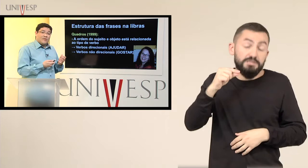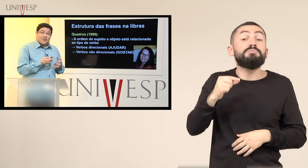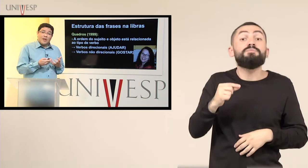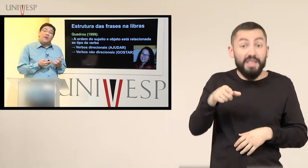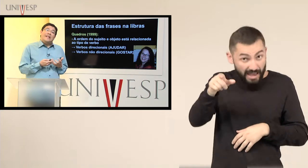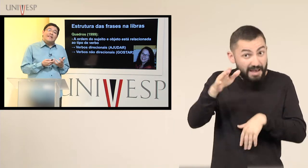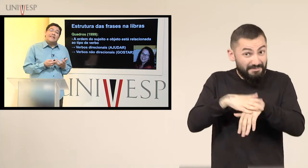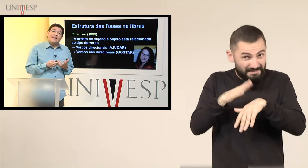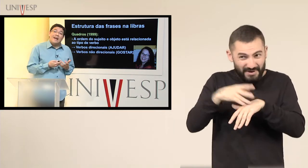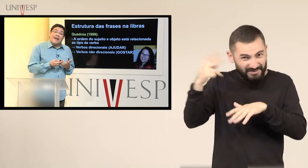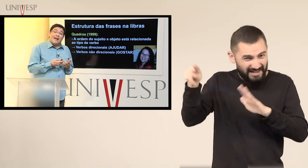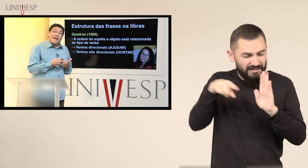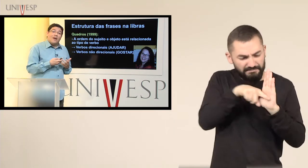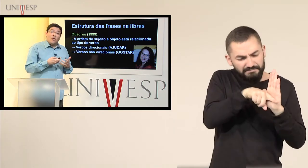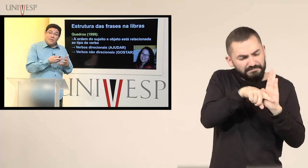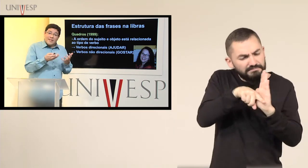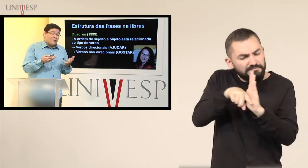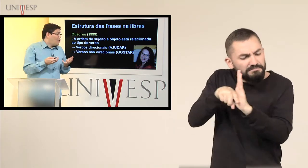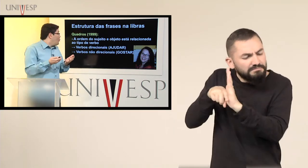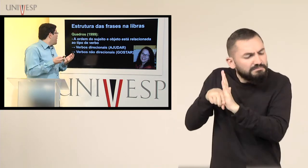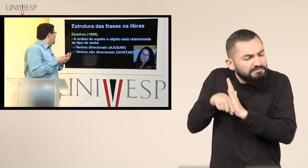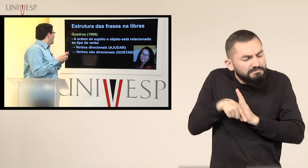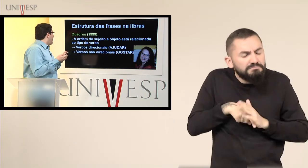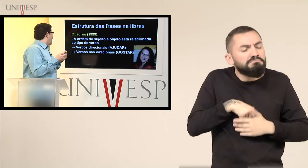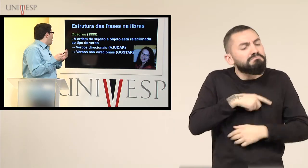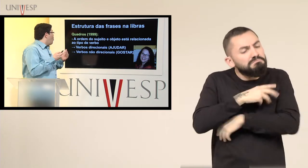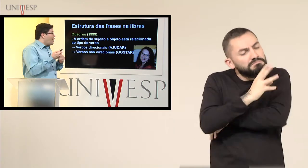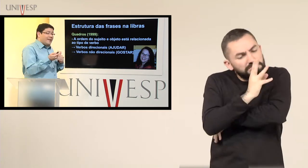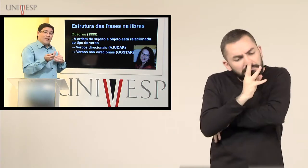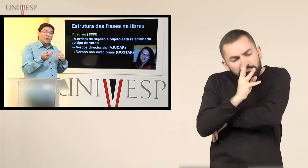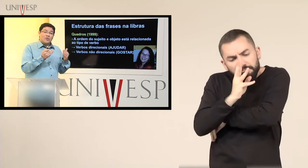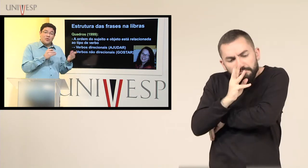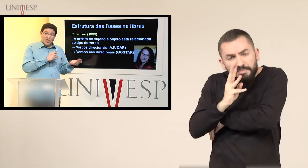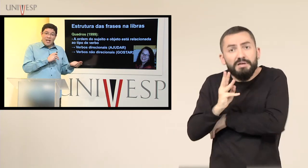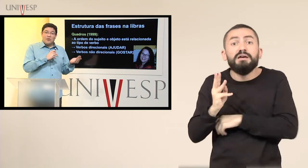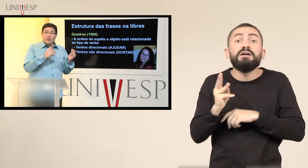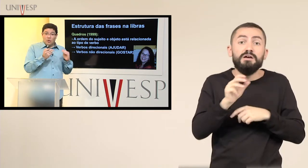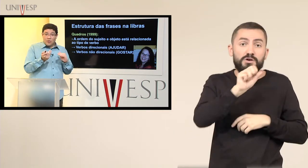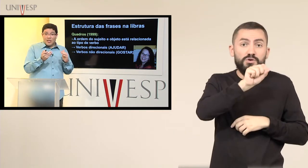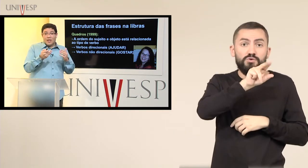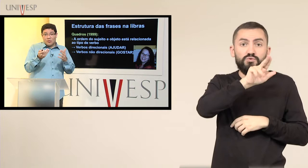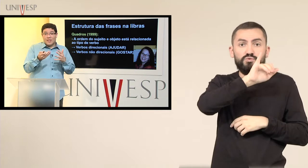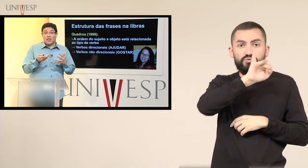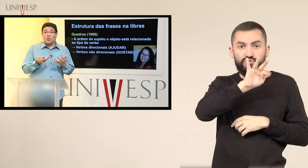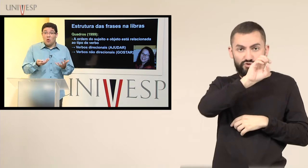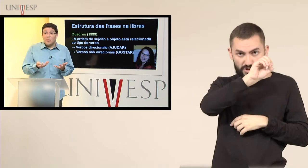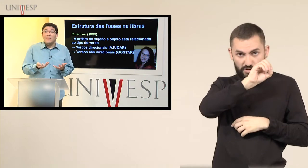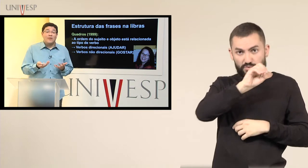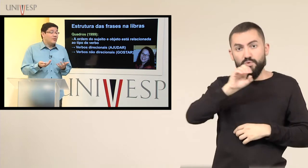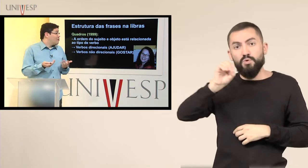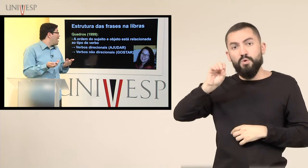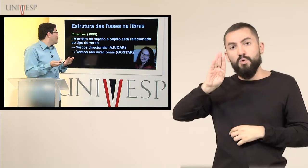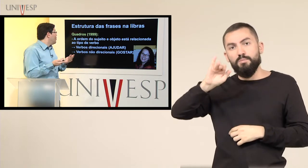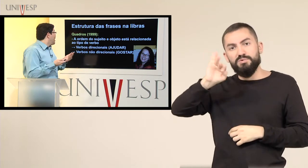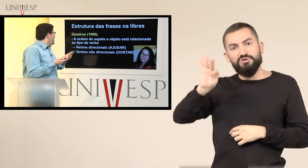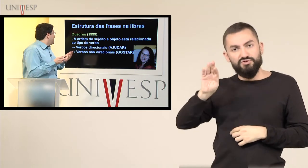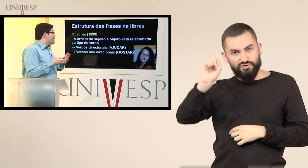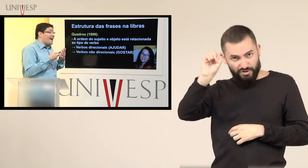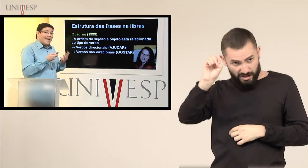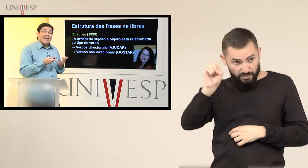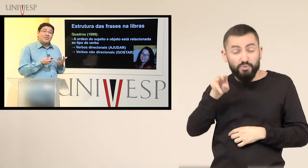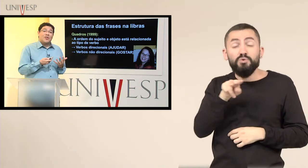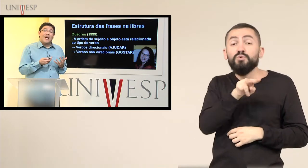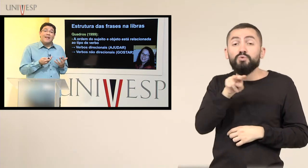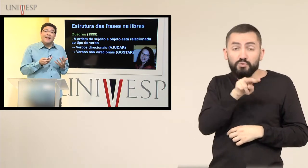a professora Ronice observou que a ordem do sujeito e do objeto, ou seja, do complemento do verbo,